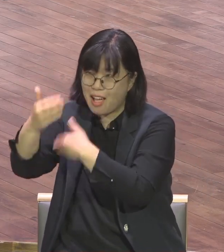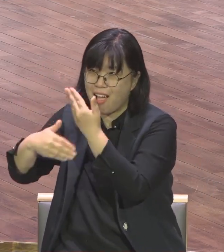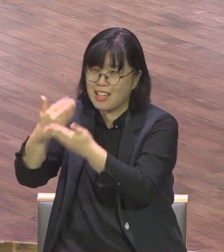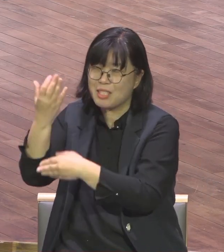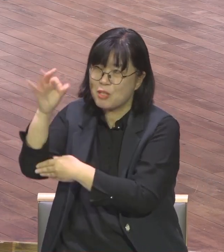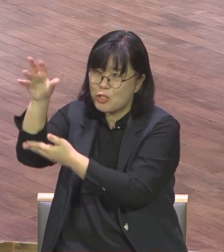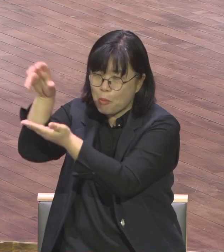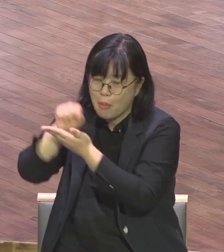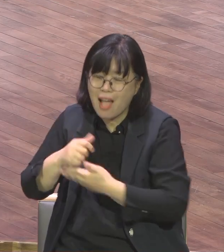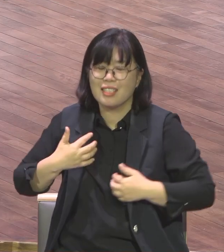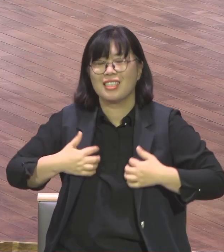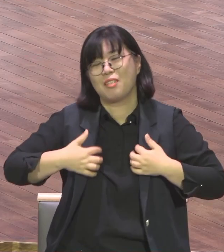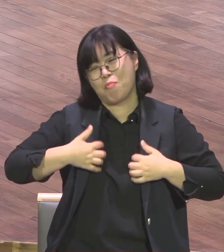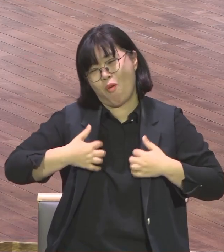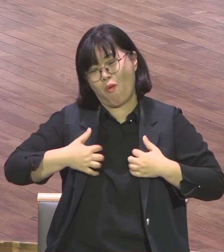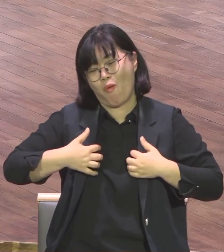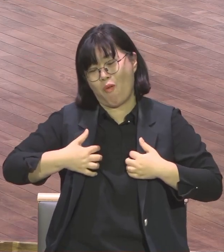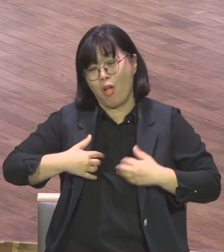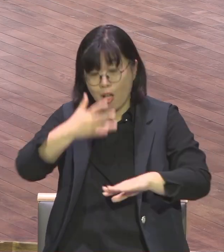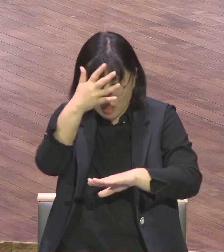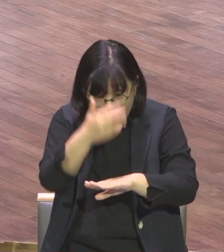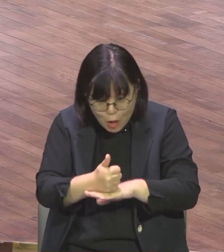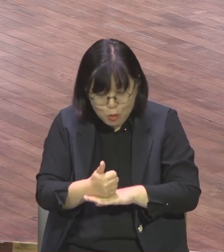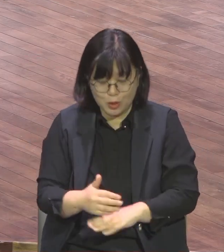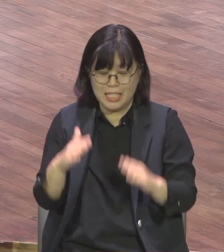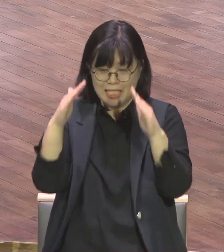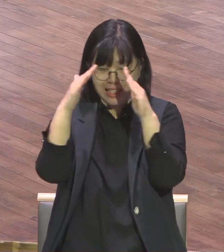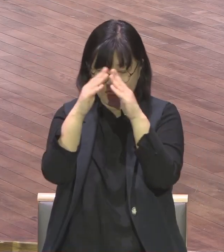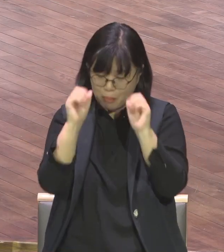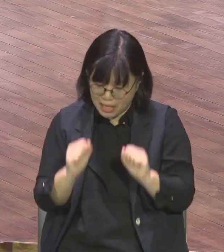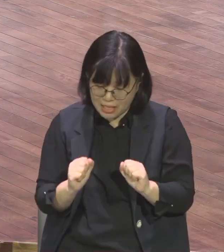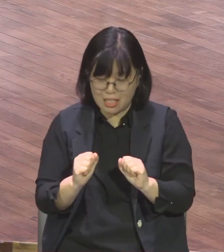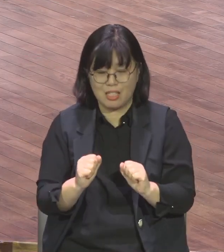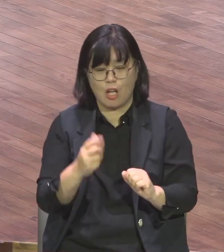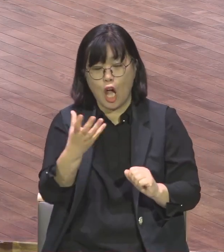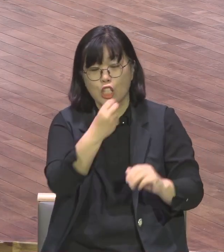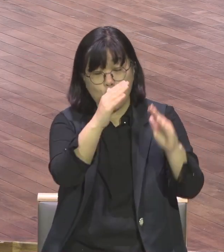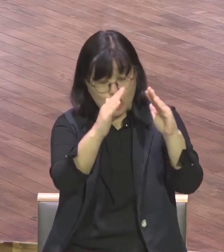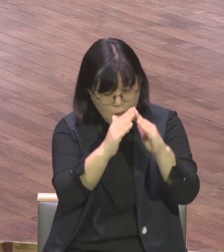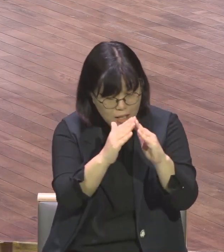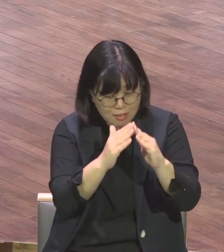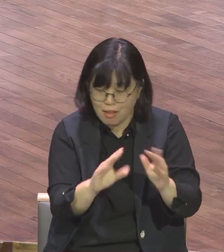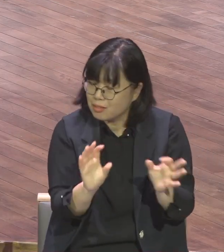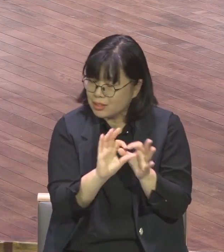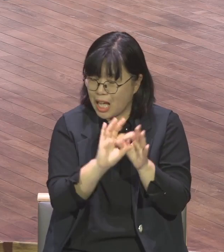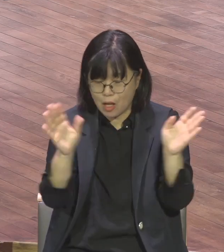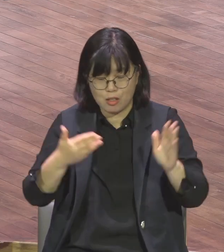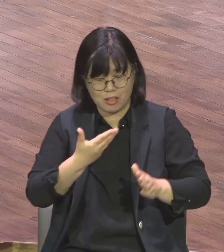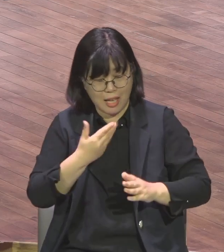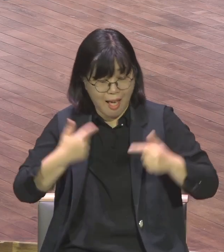이런 전도의 삶을 세 단어로 말하면 에브리바디 에브리데이 에브리웨어 아멘.